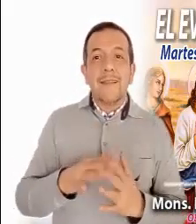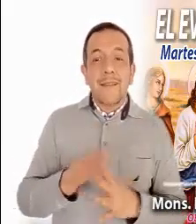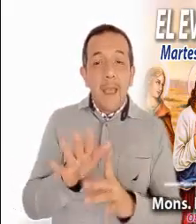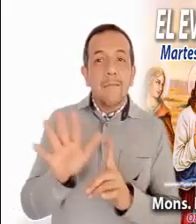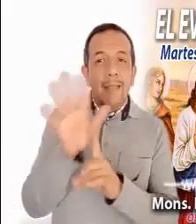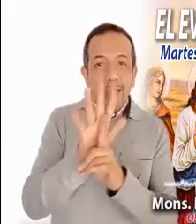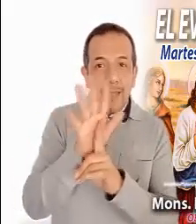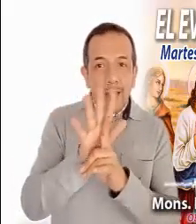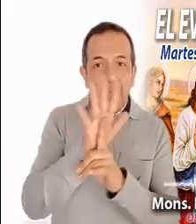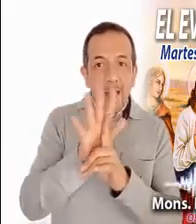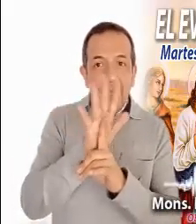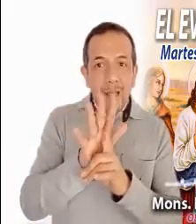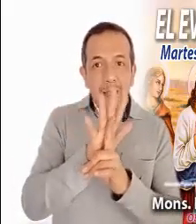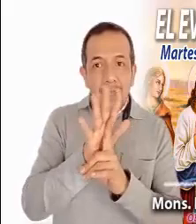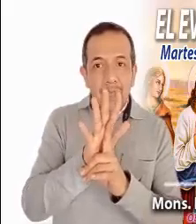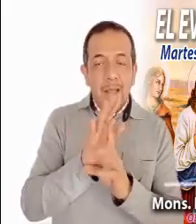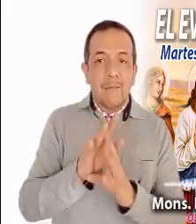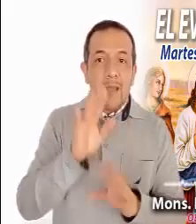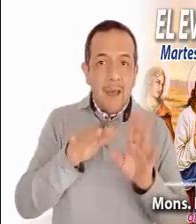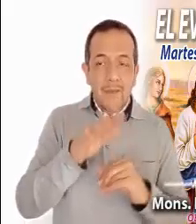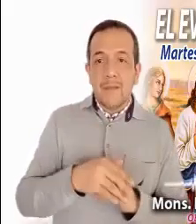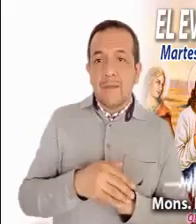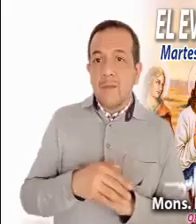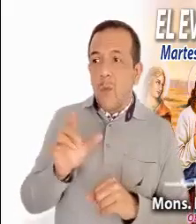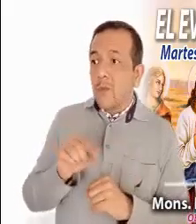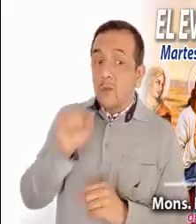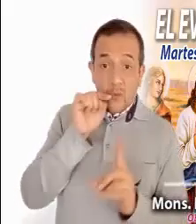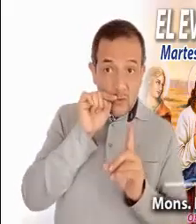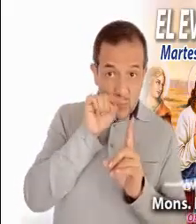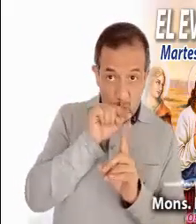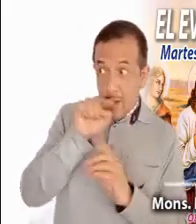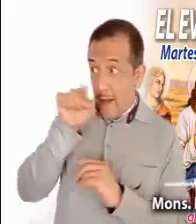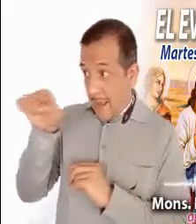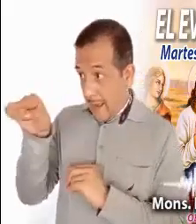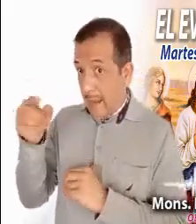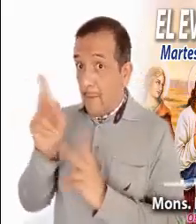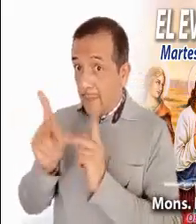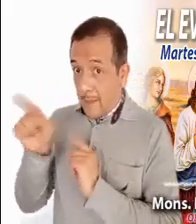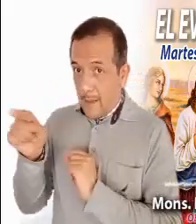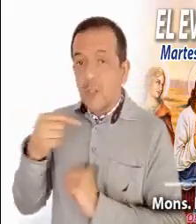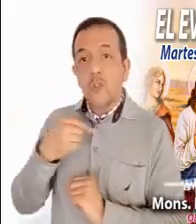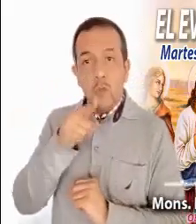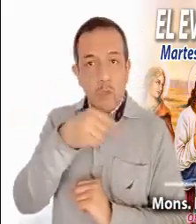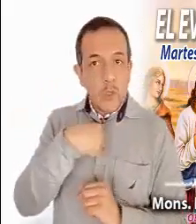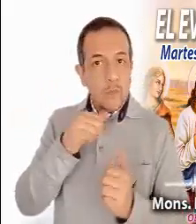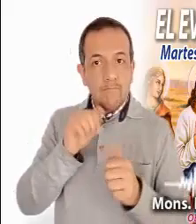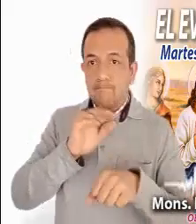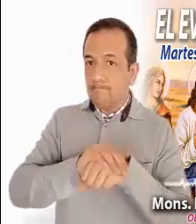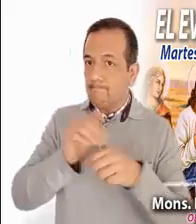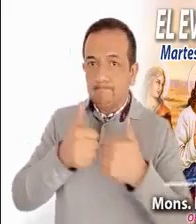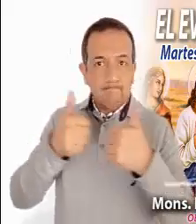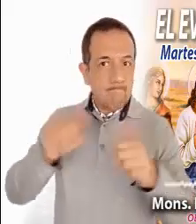se chantajean con quitar la amistad si se le habla a otra persona, hasta las graves